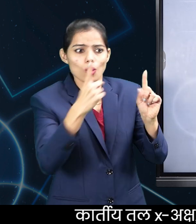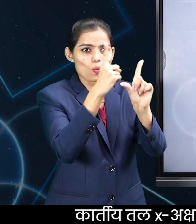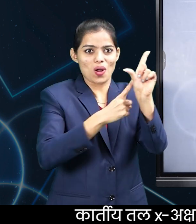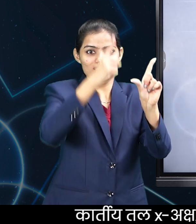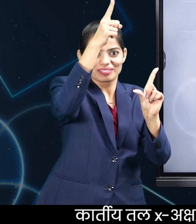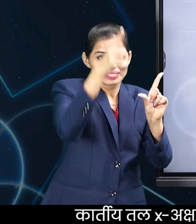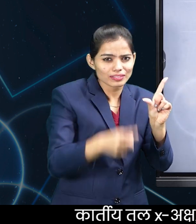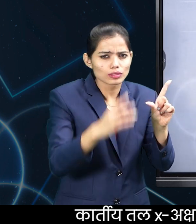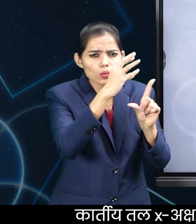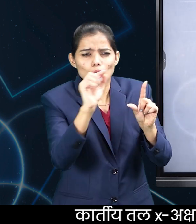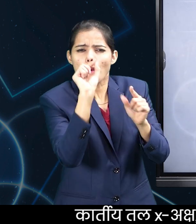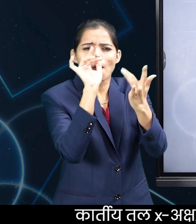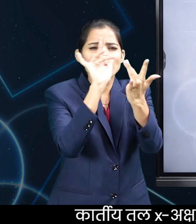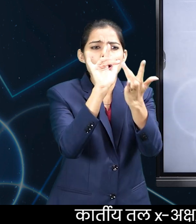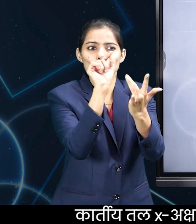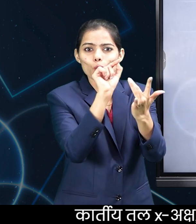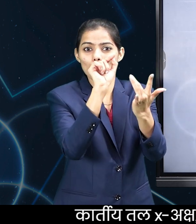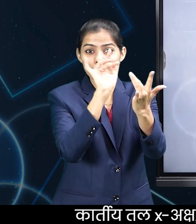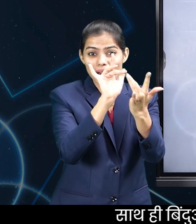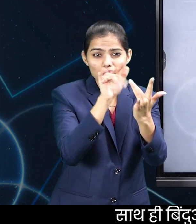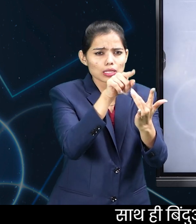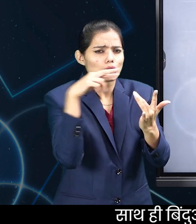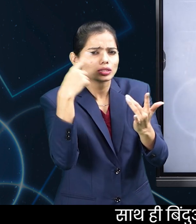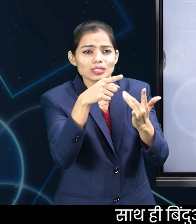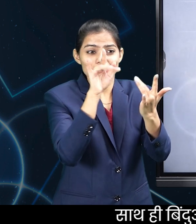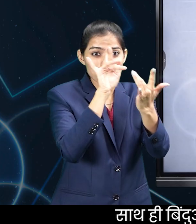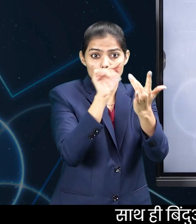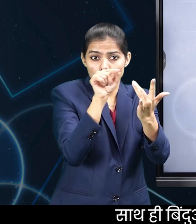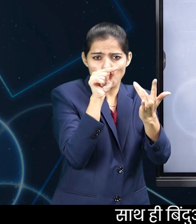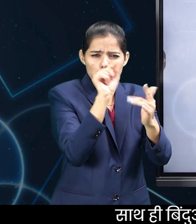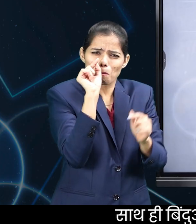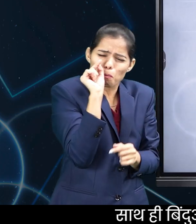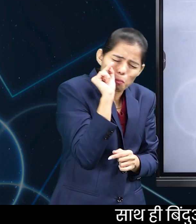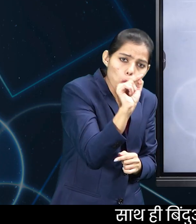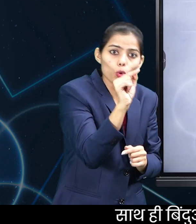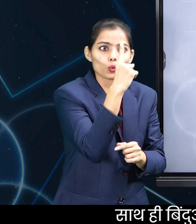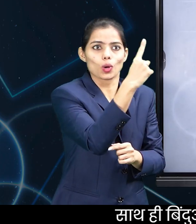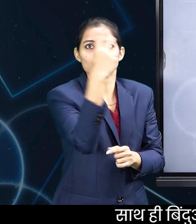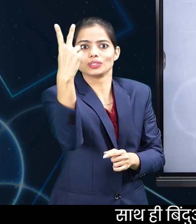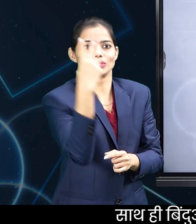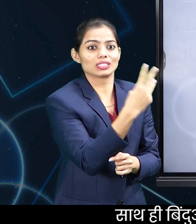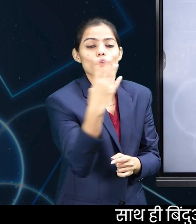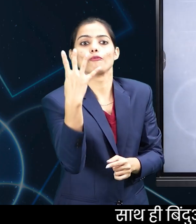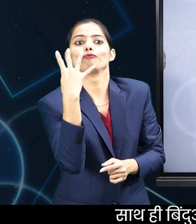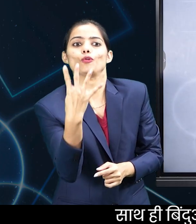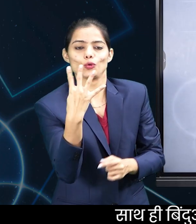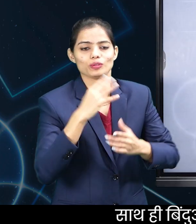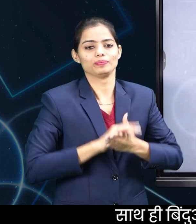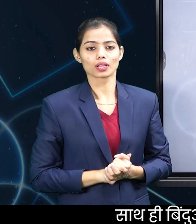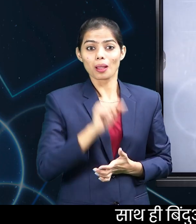0, 0 का उपयोग करता है। साथ ही बिंदुओं को चतुर्थांश से 4 में वर्गीकृत